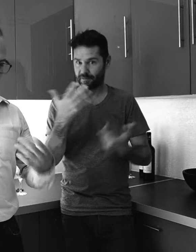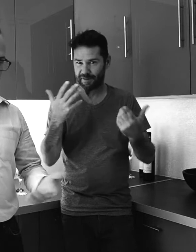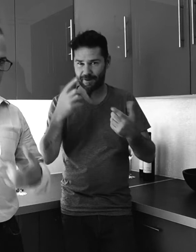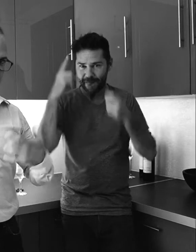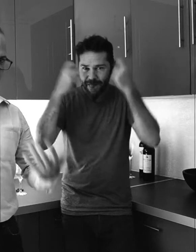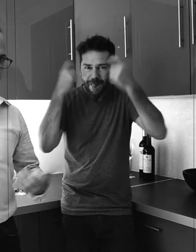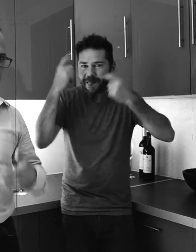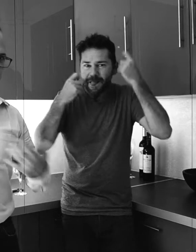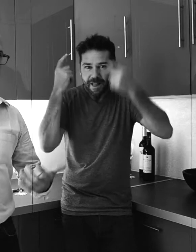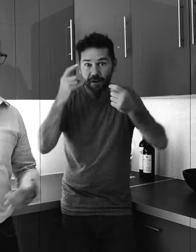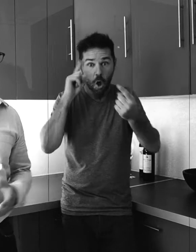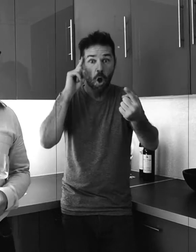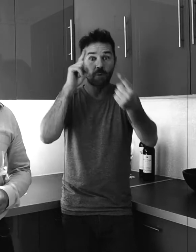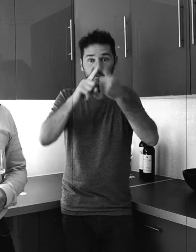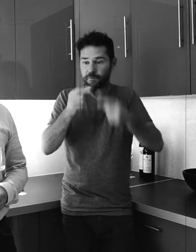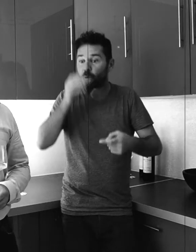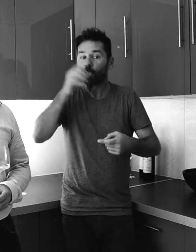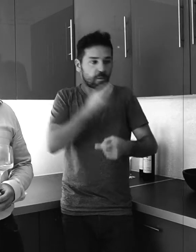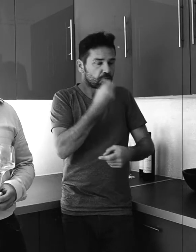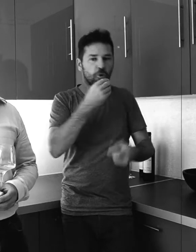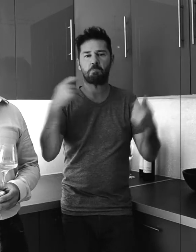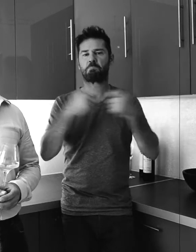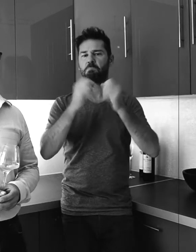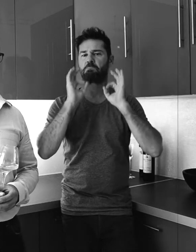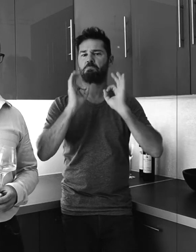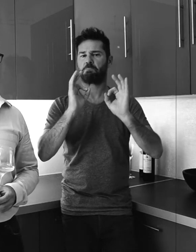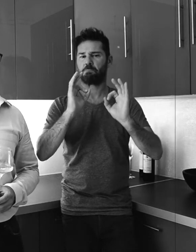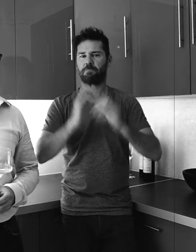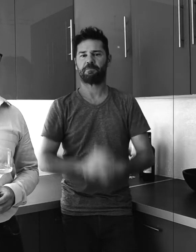pour apprécier, pour déguster, pour boire ce vin.